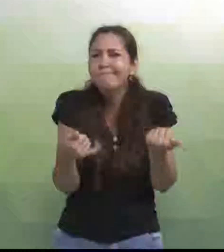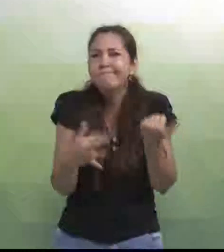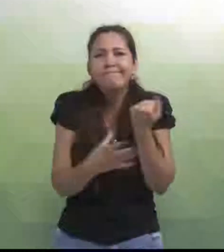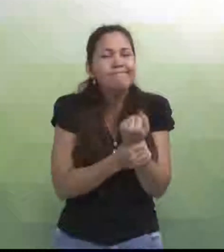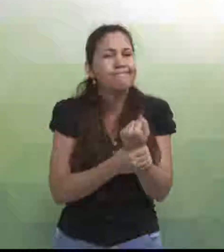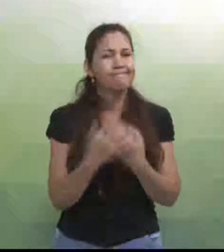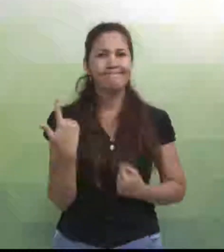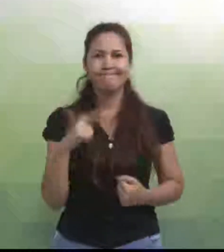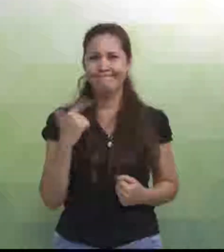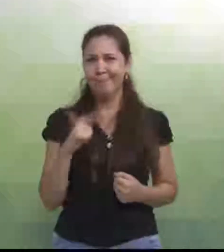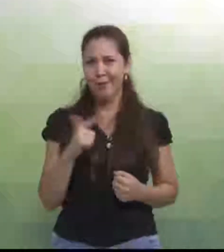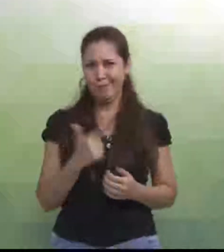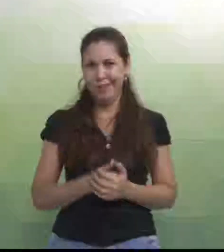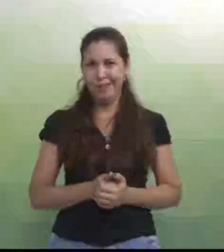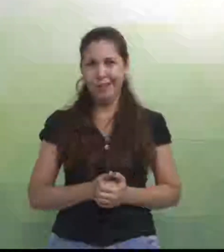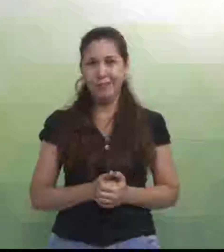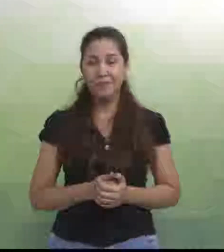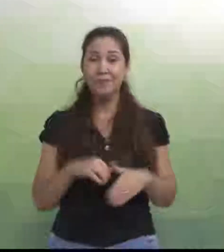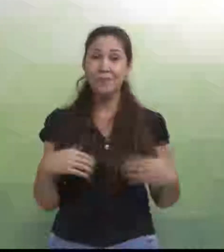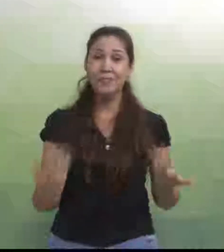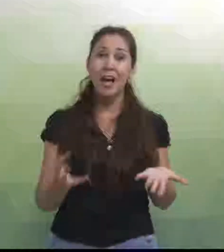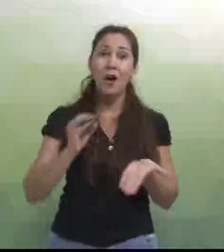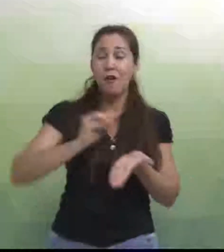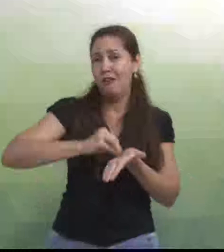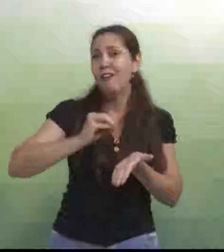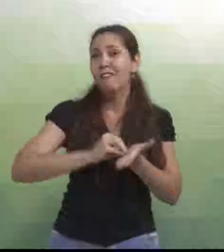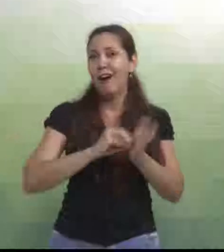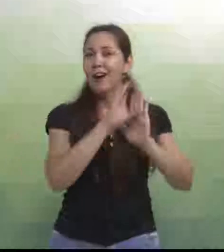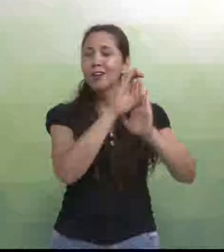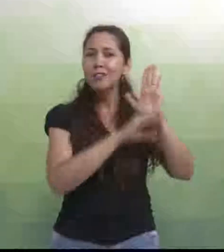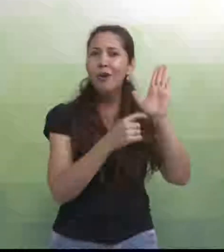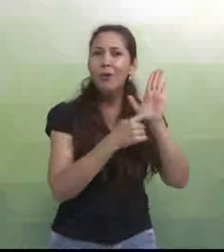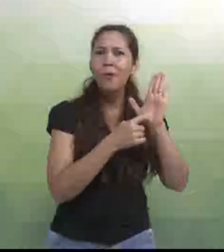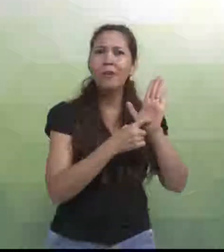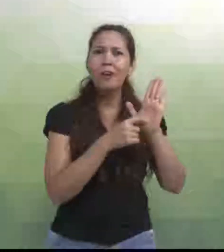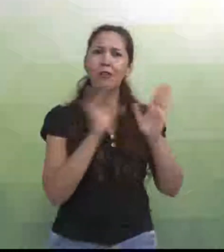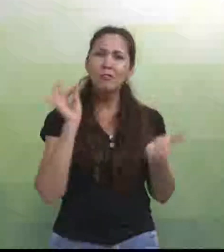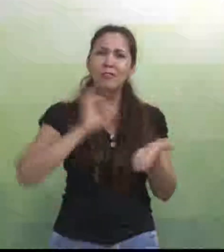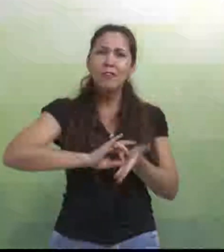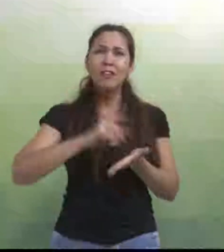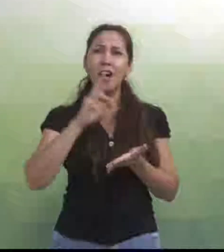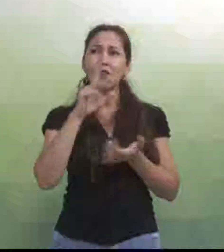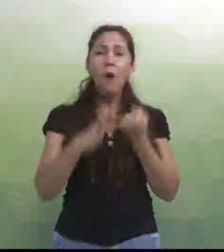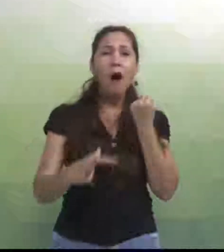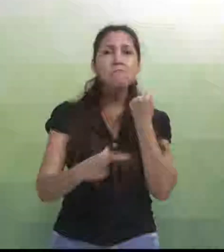Então, falta um currículo para dar segurança no processo de ensino da Libras.